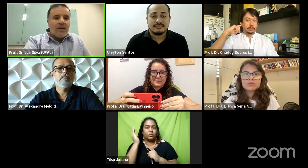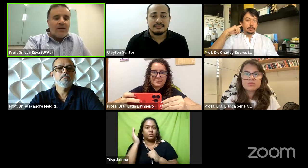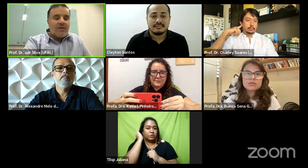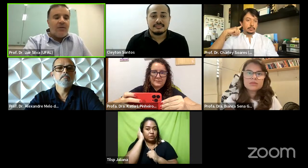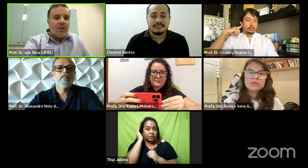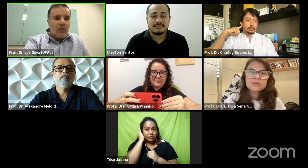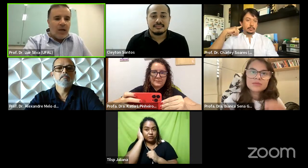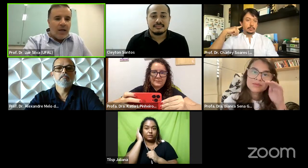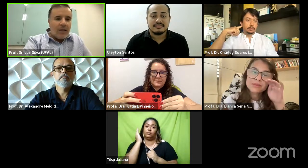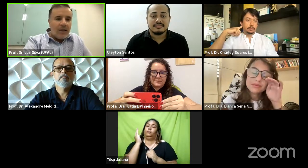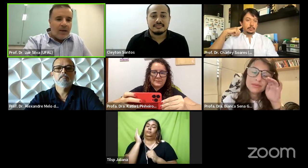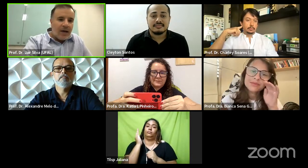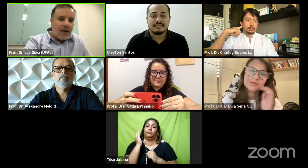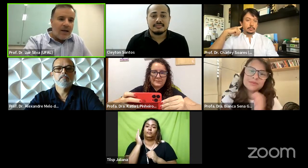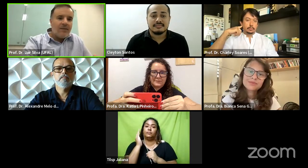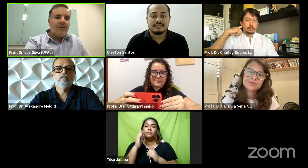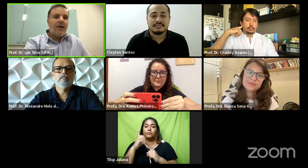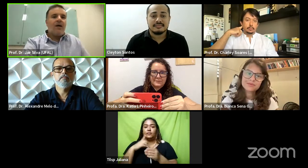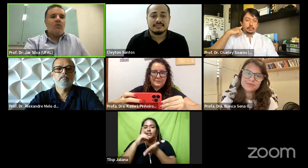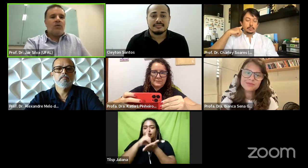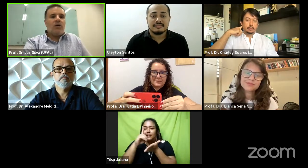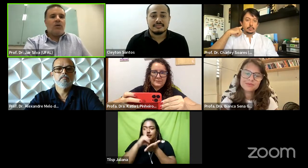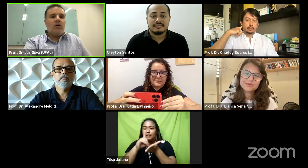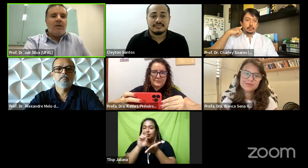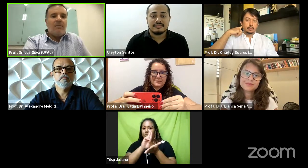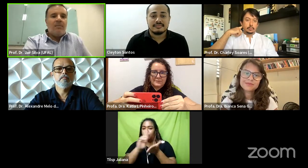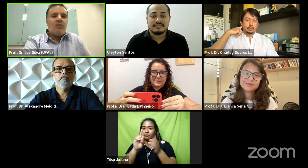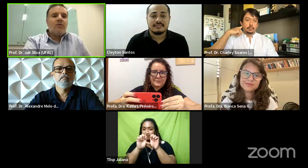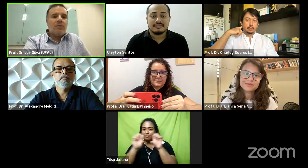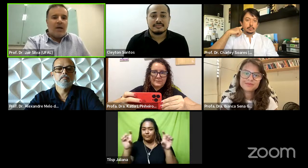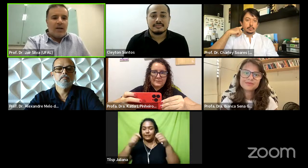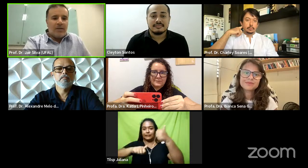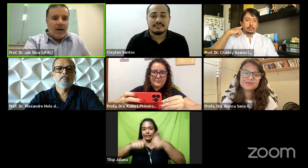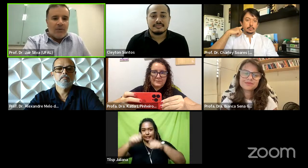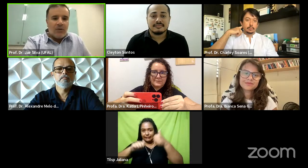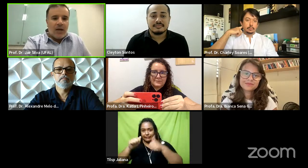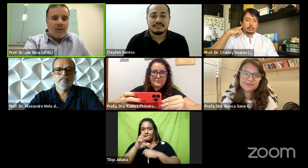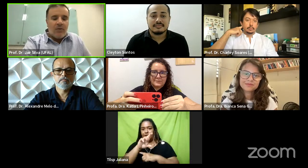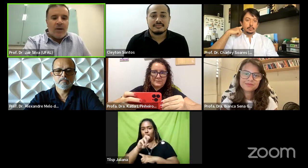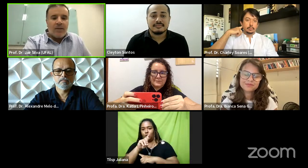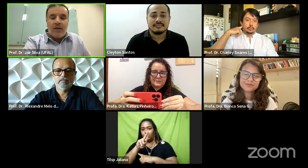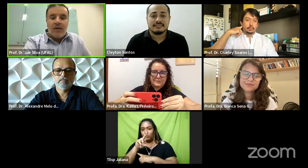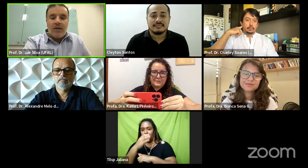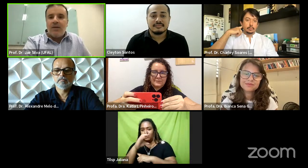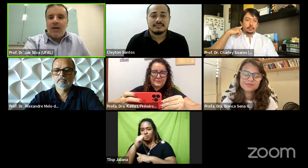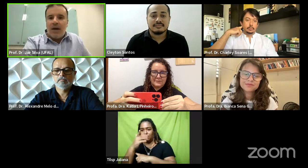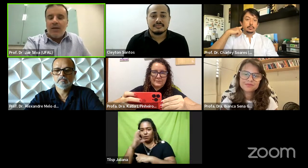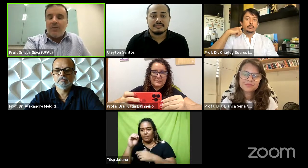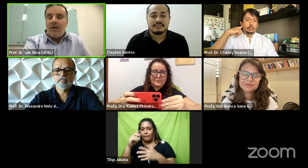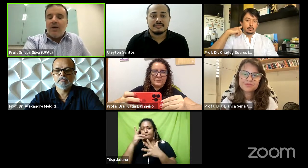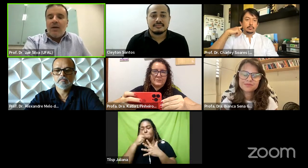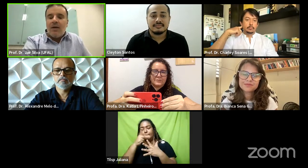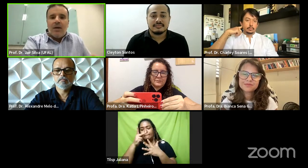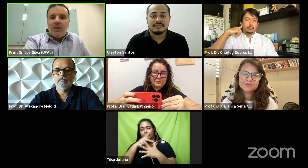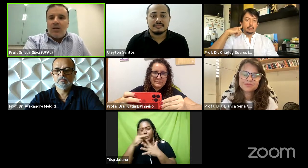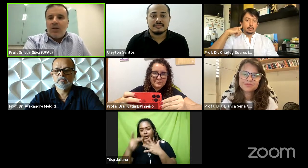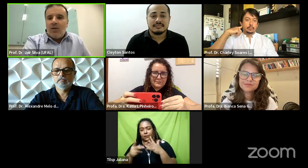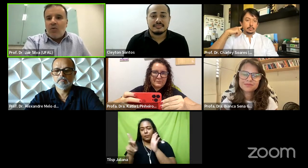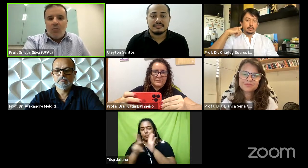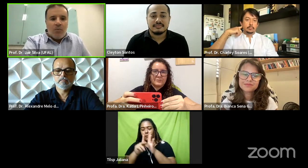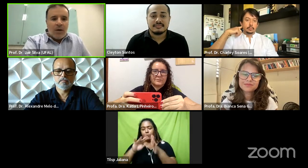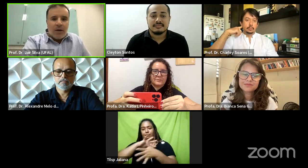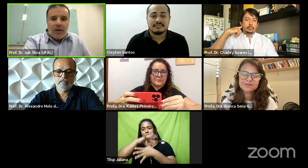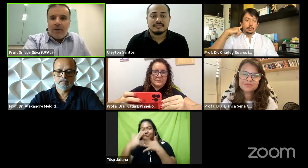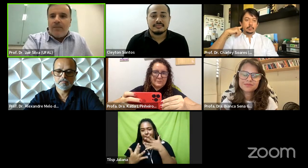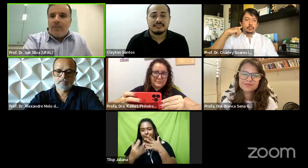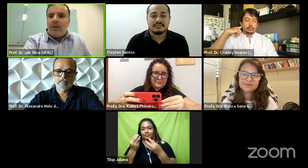com a dissertação intitulada Análise da Redução de Parâmetros Sinalizados na Língua Brasileira de Sinais,